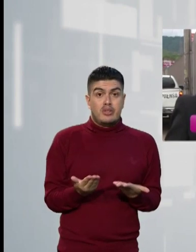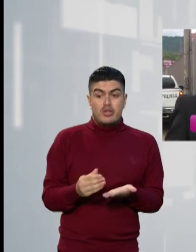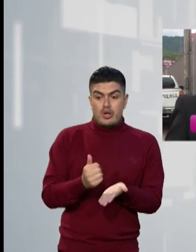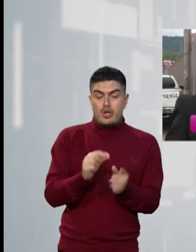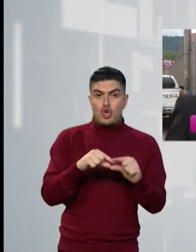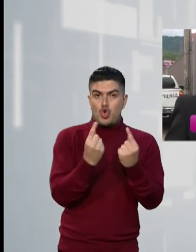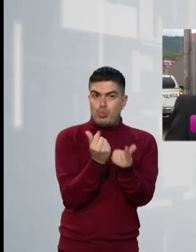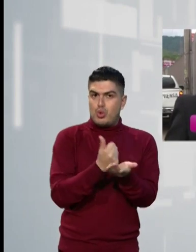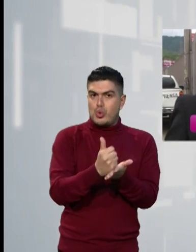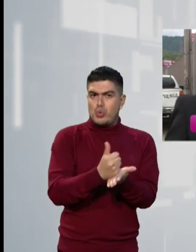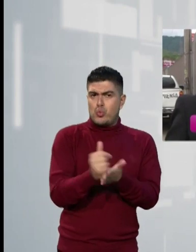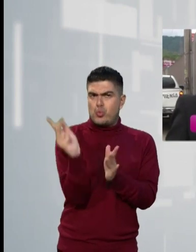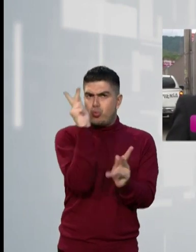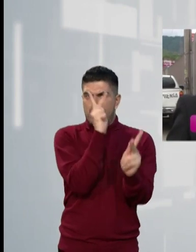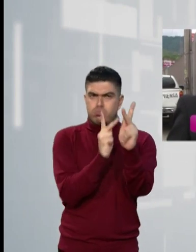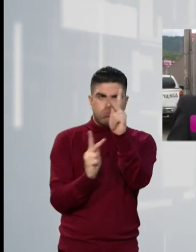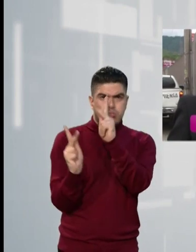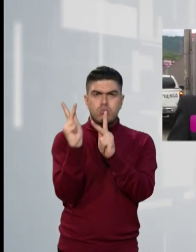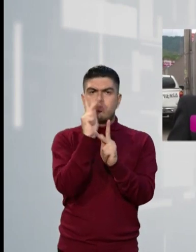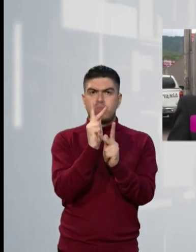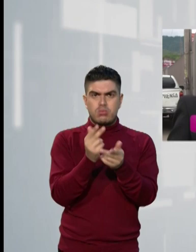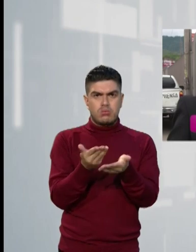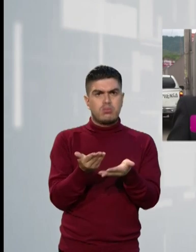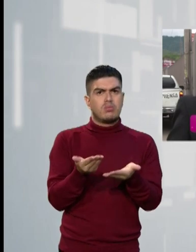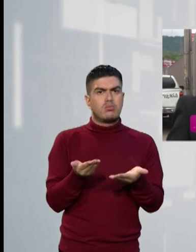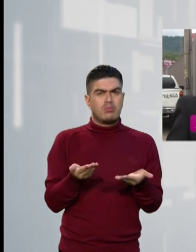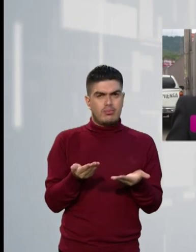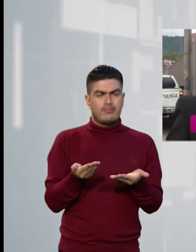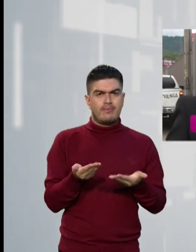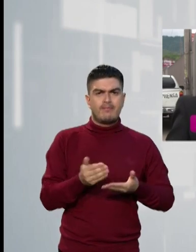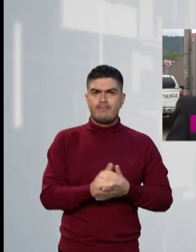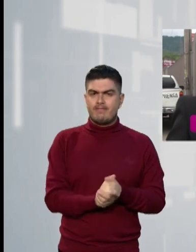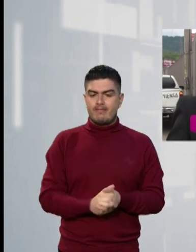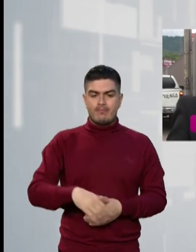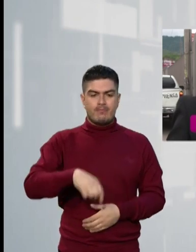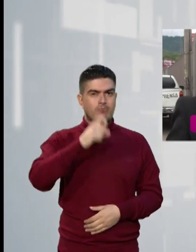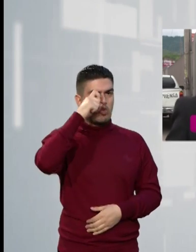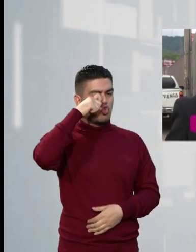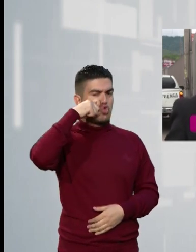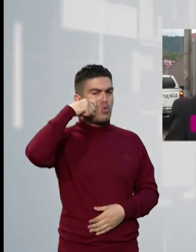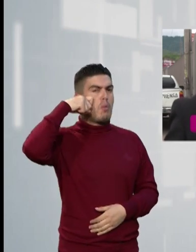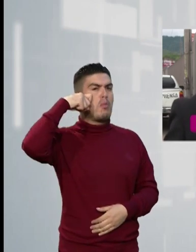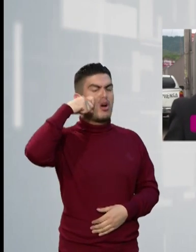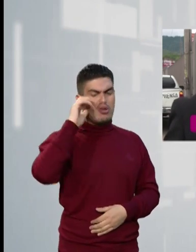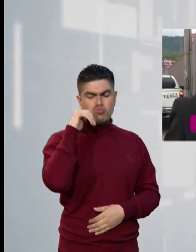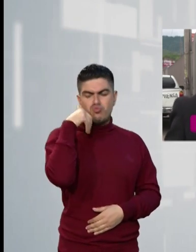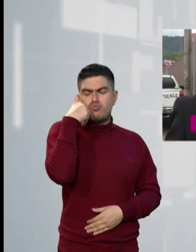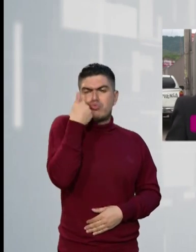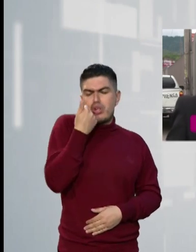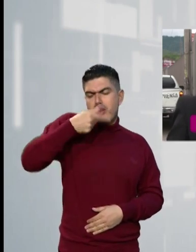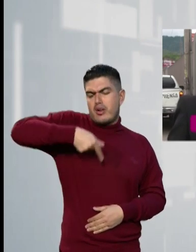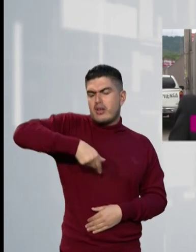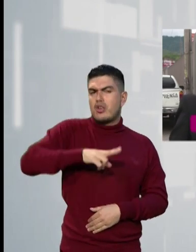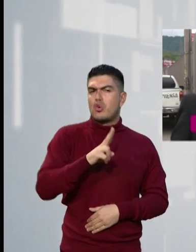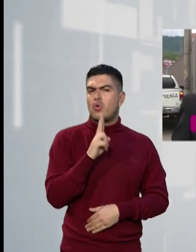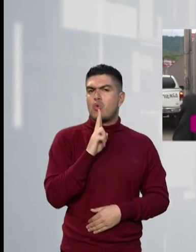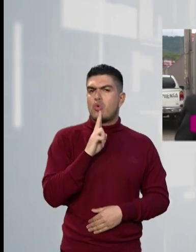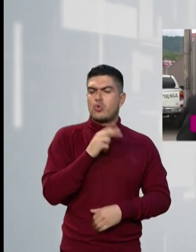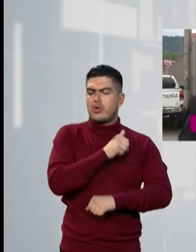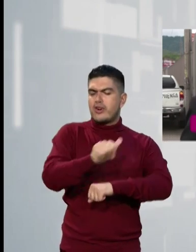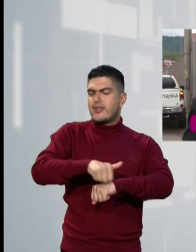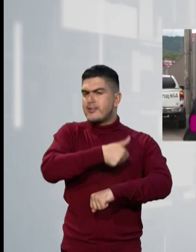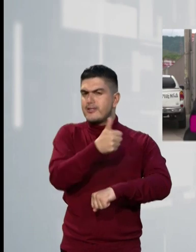partido por la intención de seomara Castro de consolidar un estado socialista en